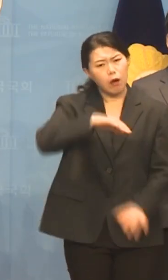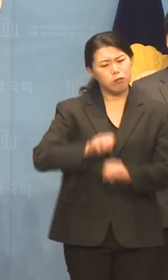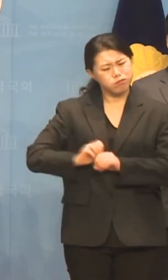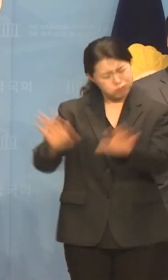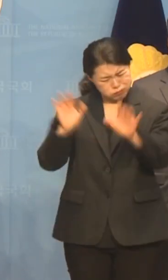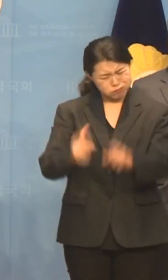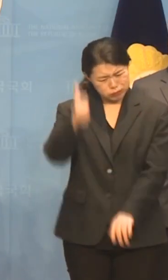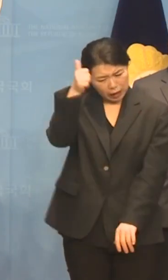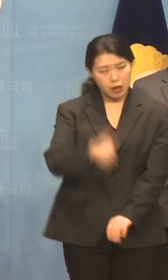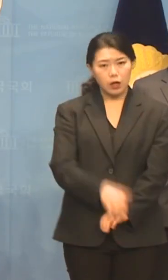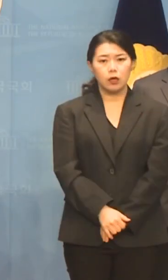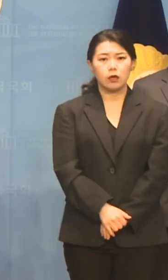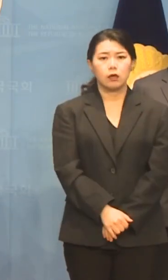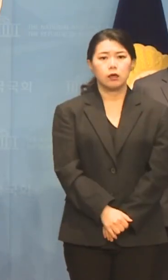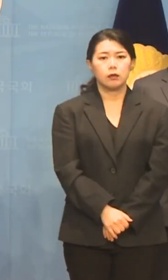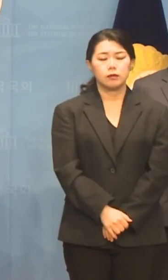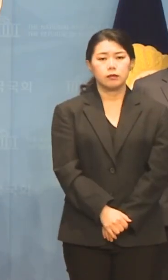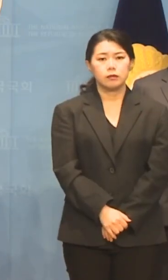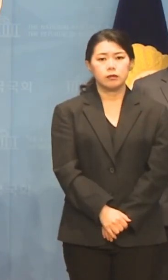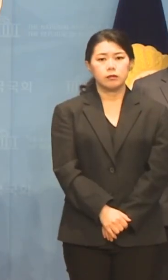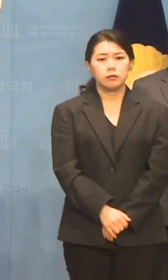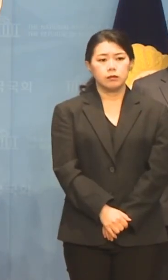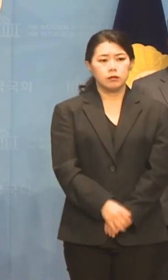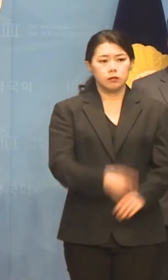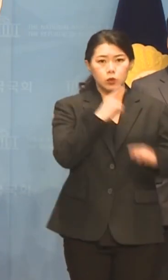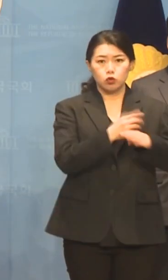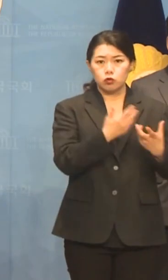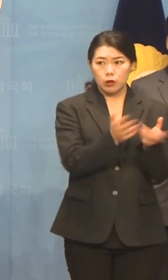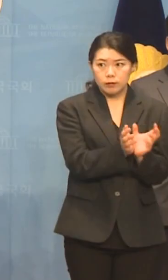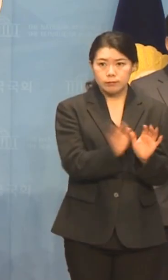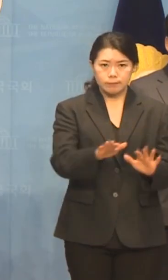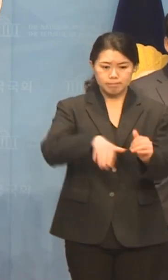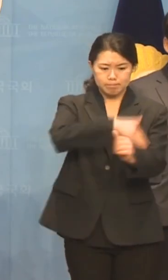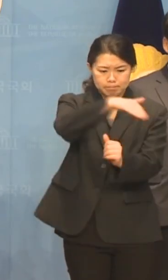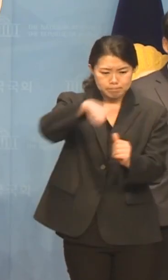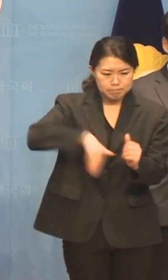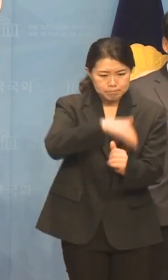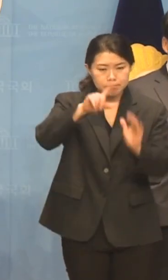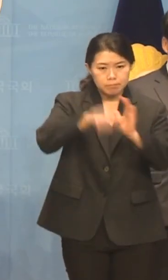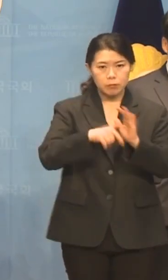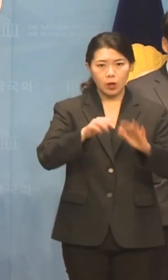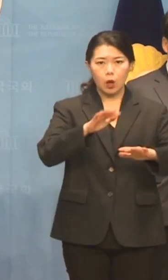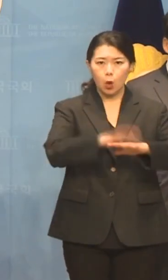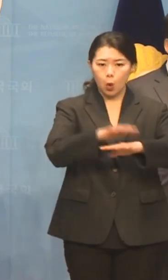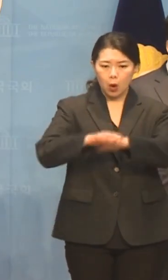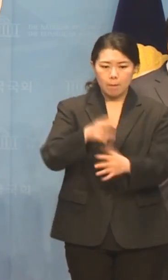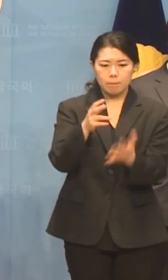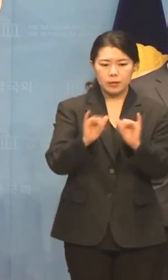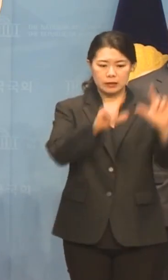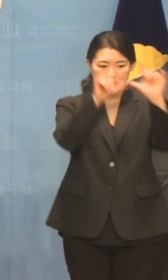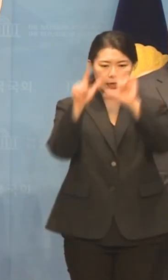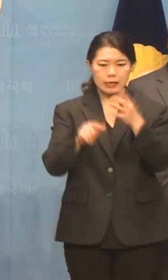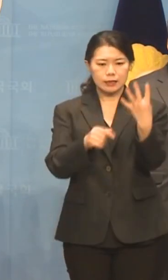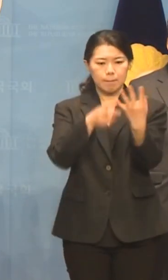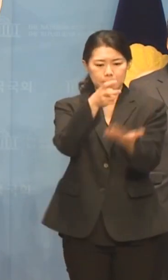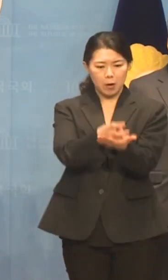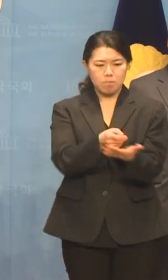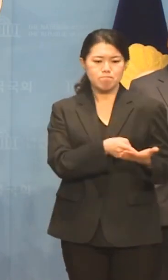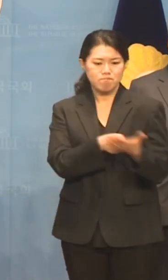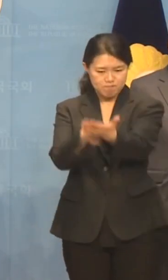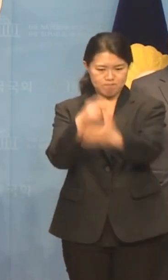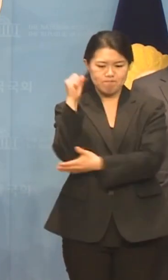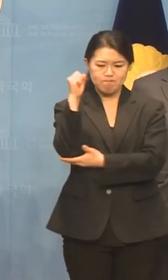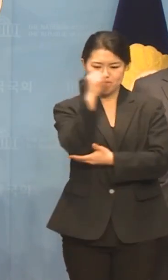해산하는 것이 나을 것이다. 민주당은 어떠한 상황에서도 농업민생 4법을 흔들림 없이 추진할